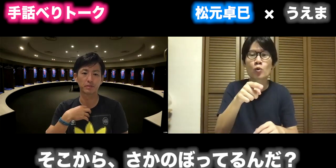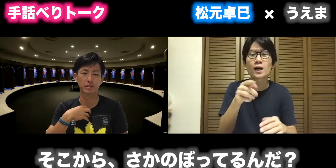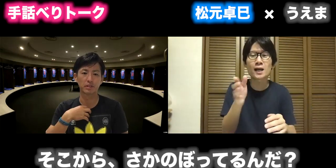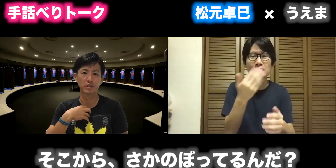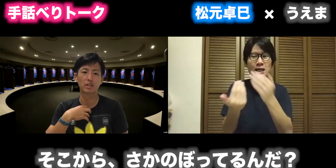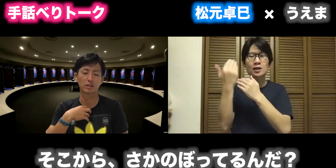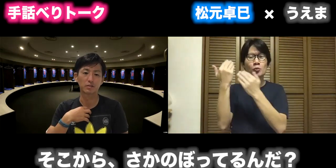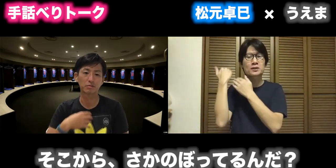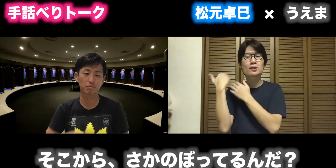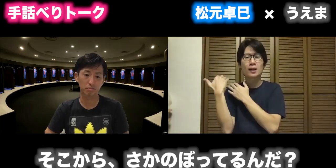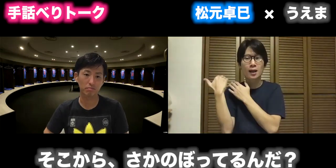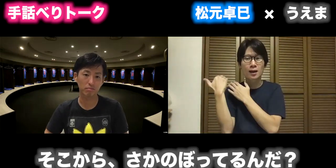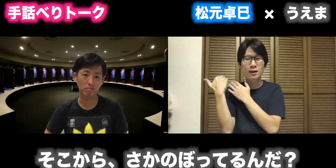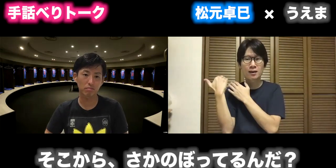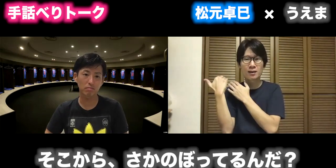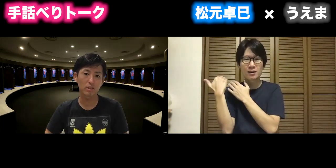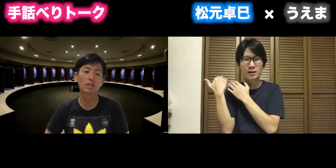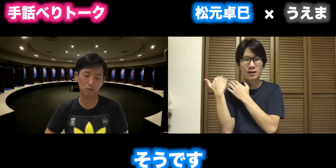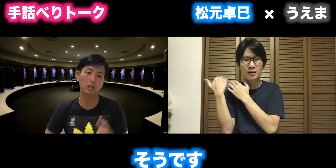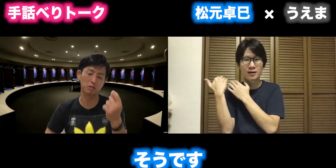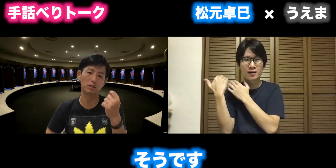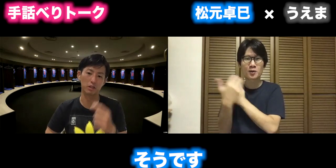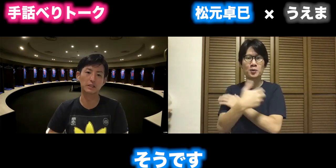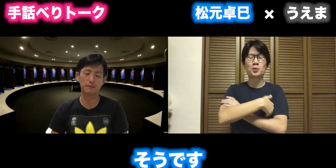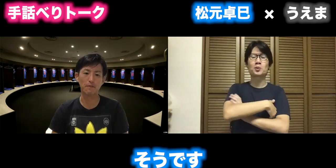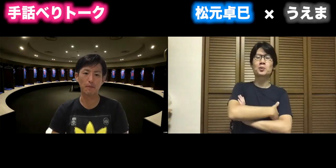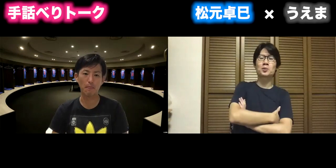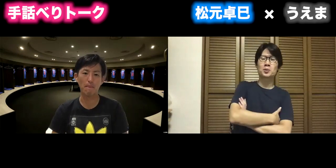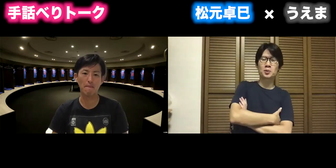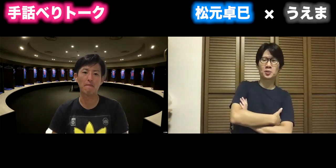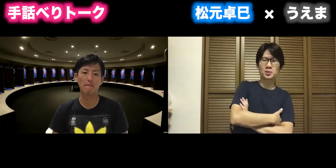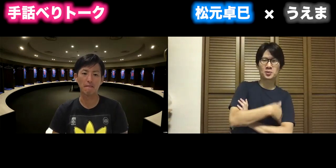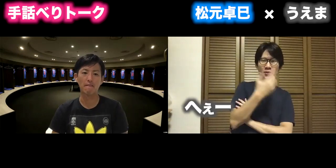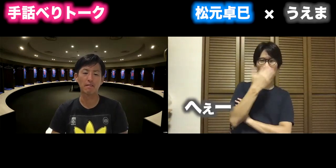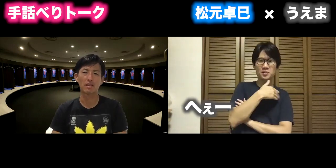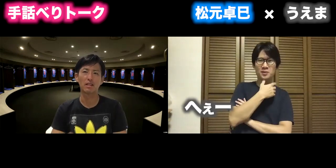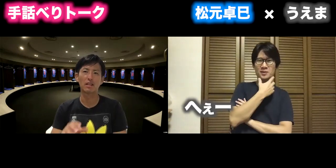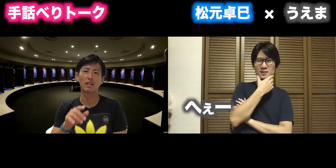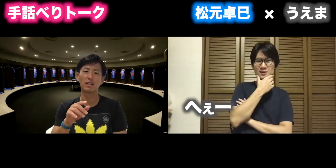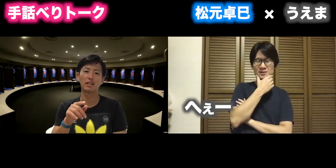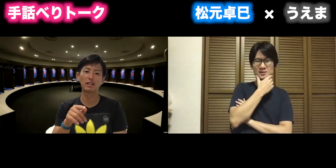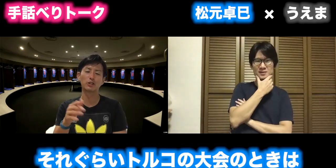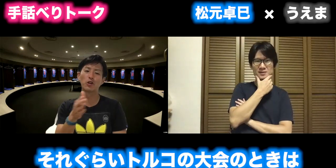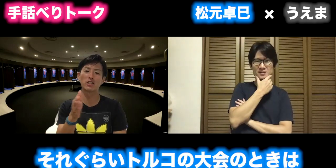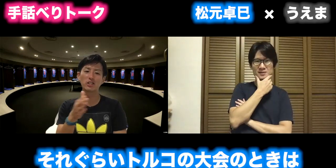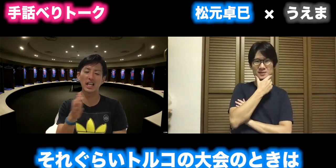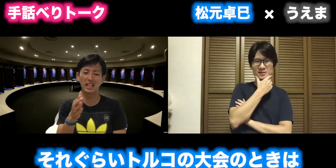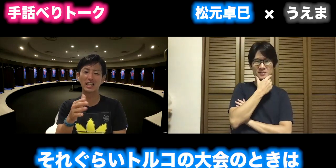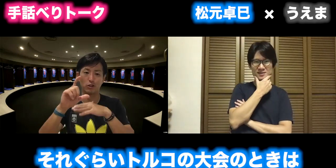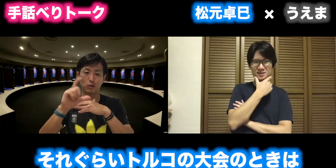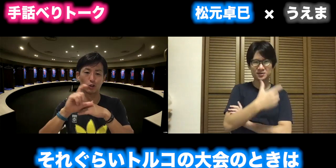そこからちゃか登ってんだねーそーれそーれそうです金をそれ